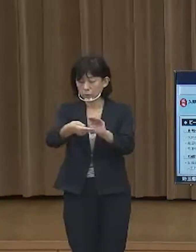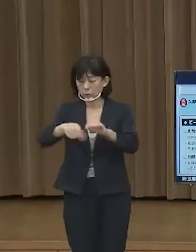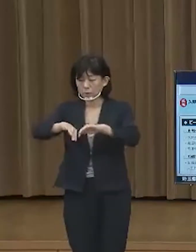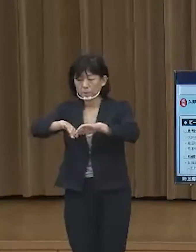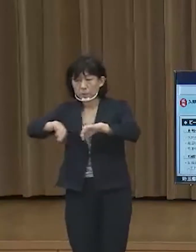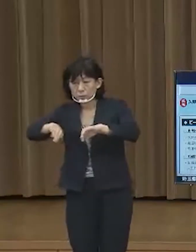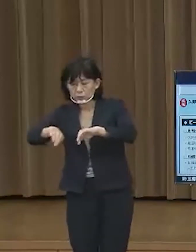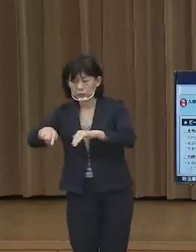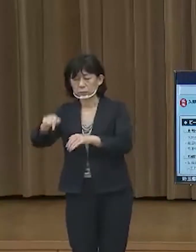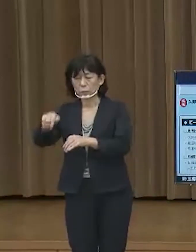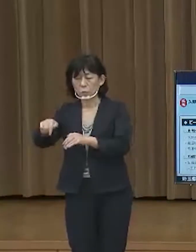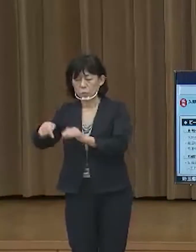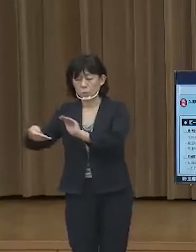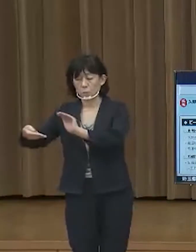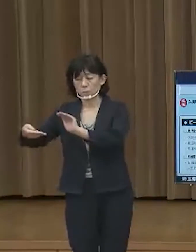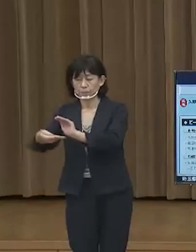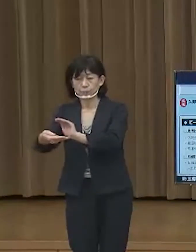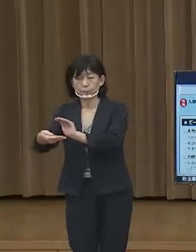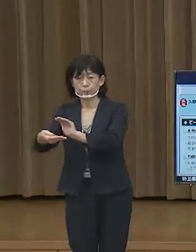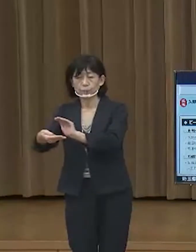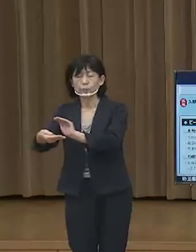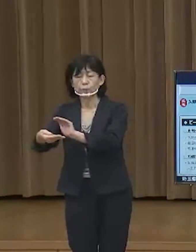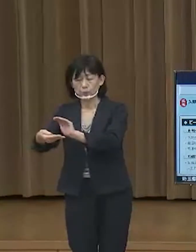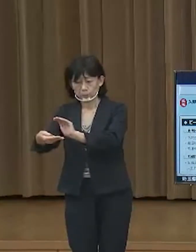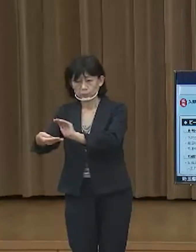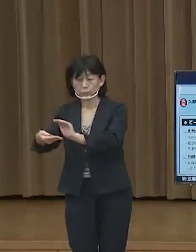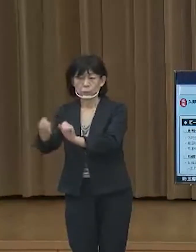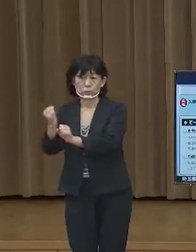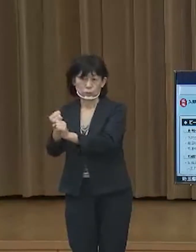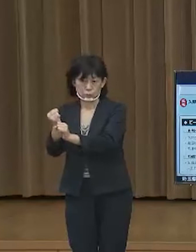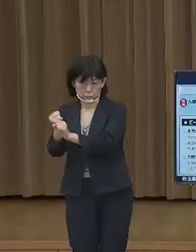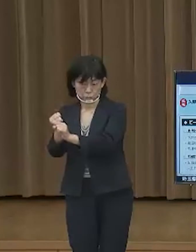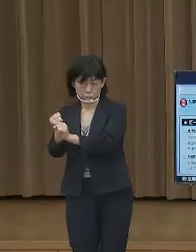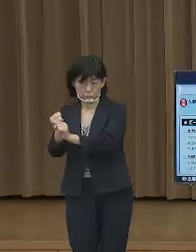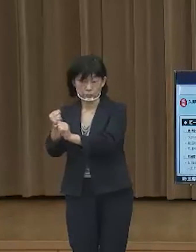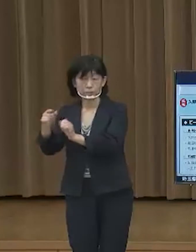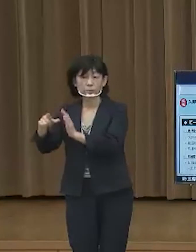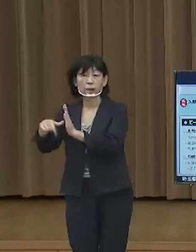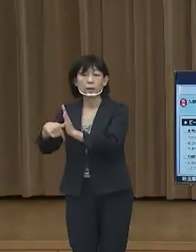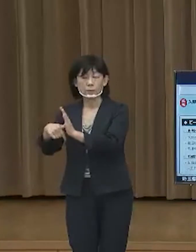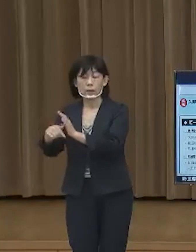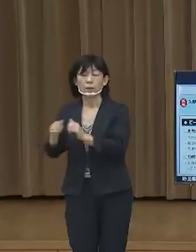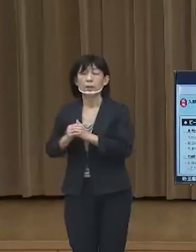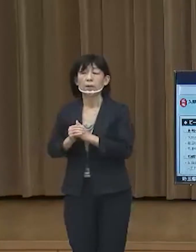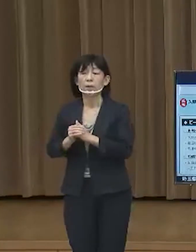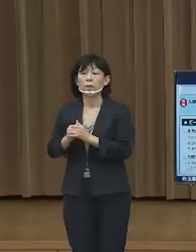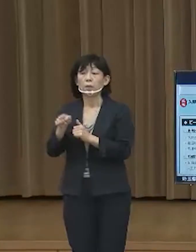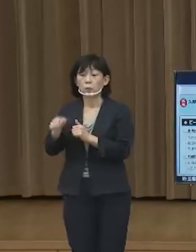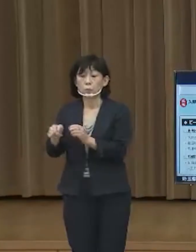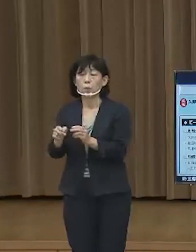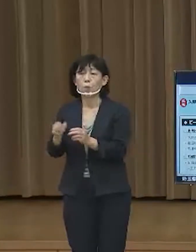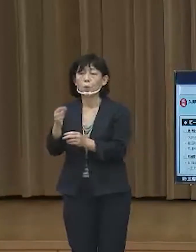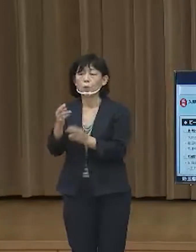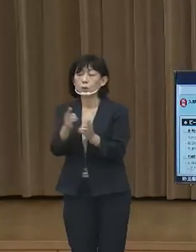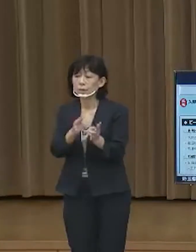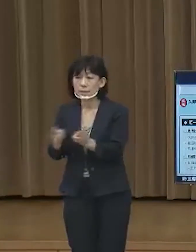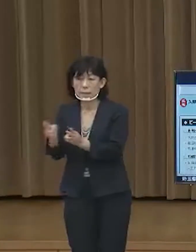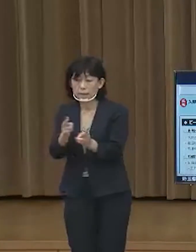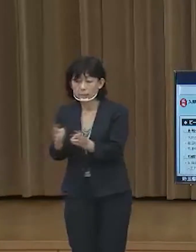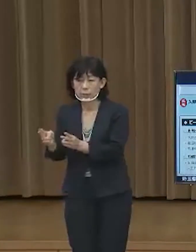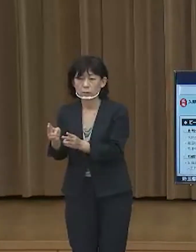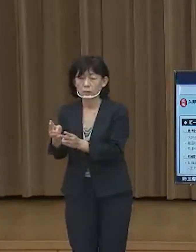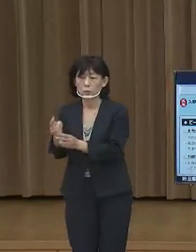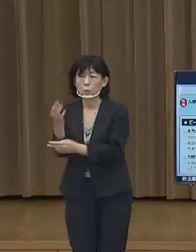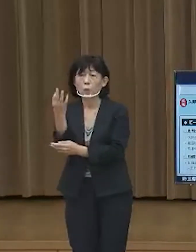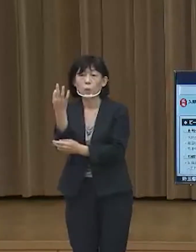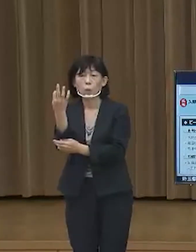たな病床を配分をします。そしてそれと同時に、この施設整備を行う